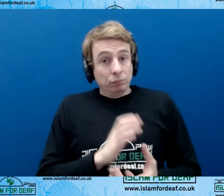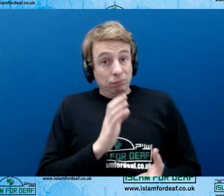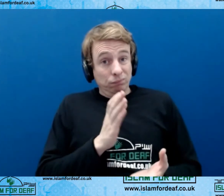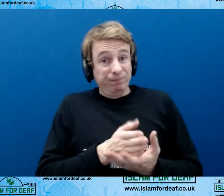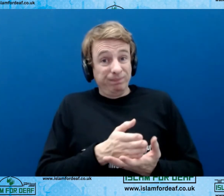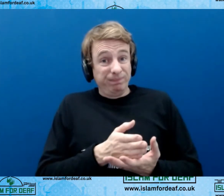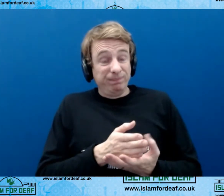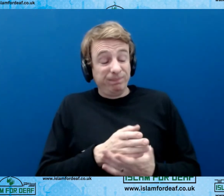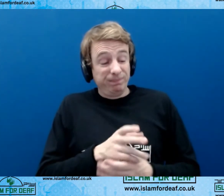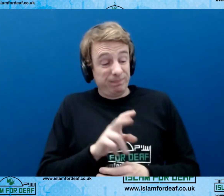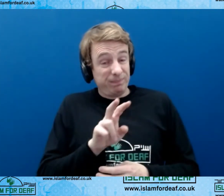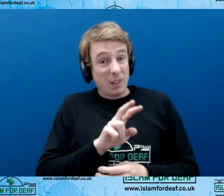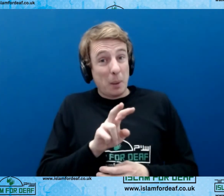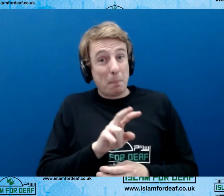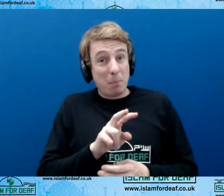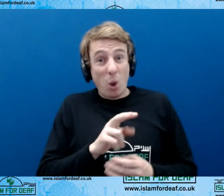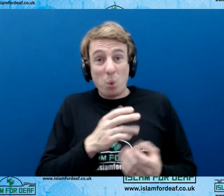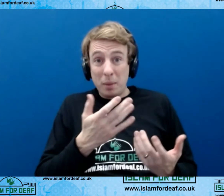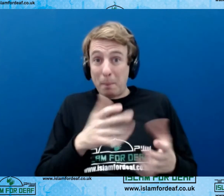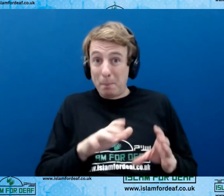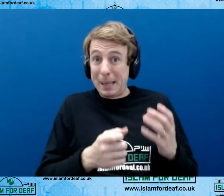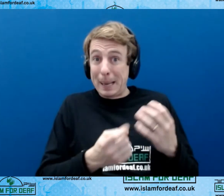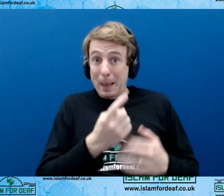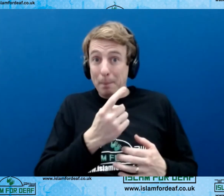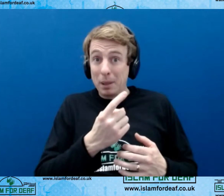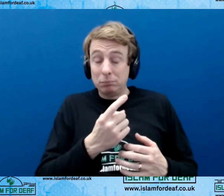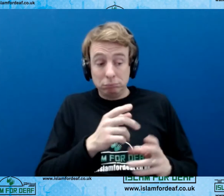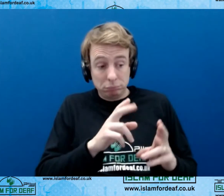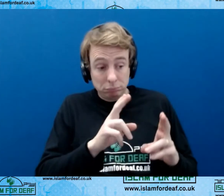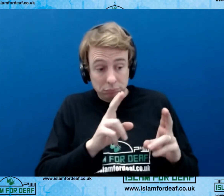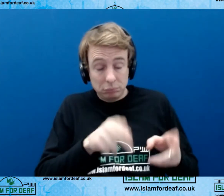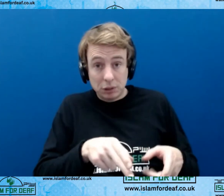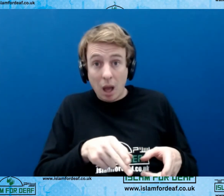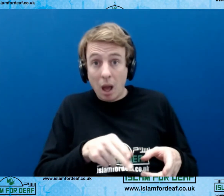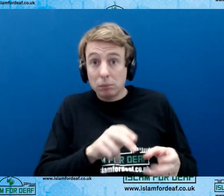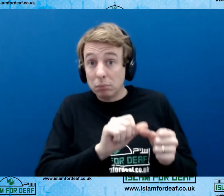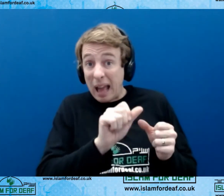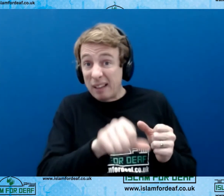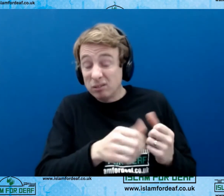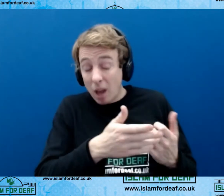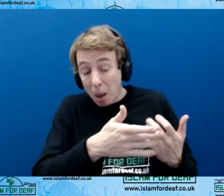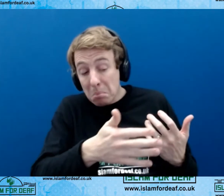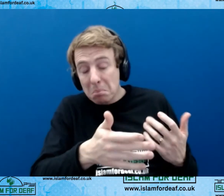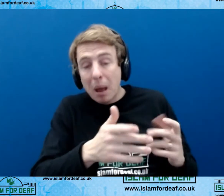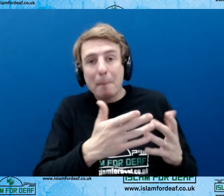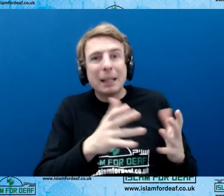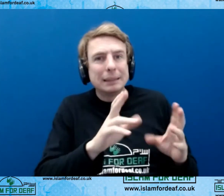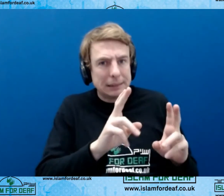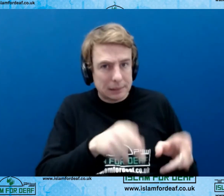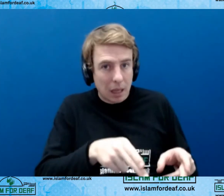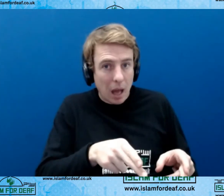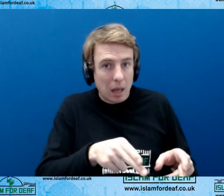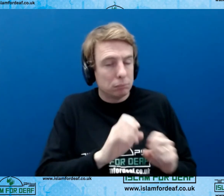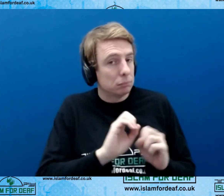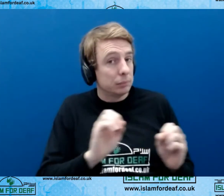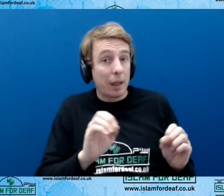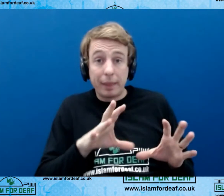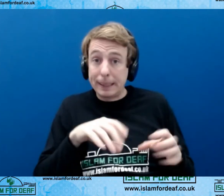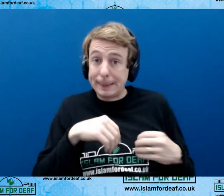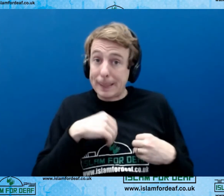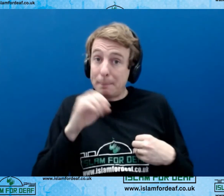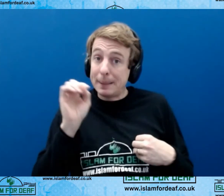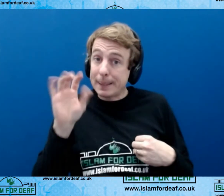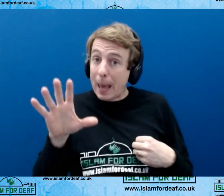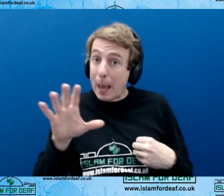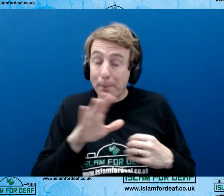and they died upon other than Islam, and then they went towards their promised destination. ووصف